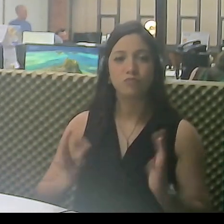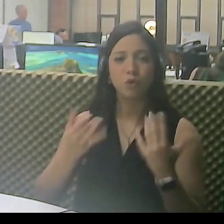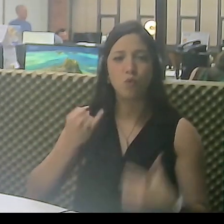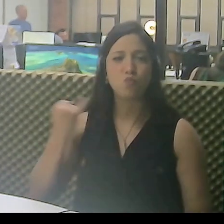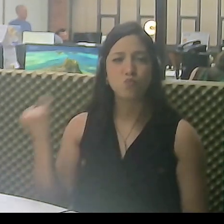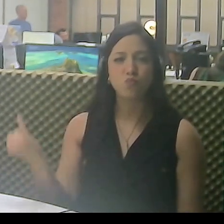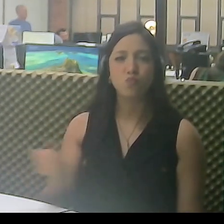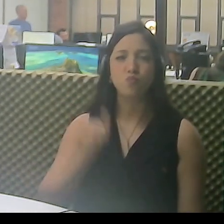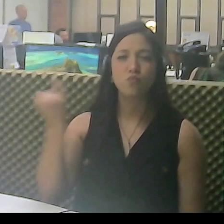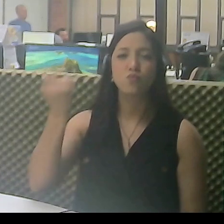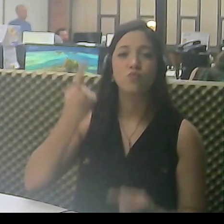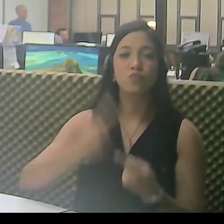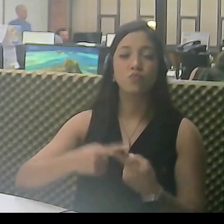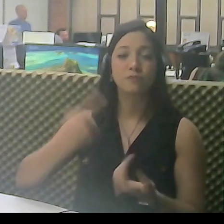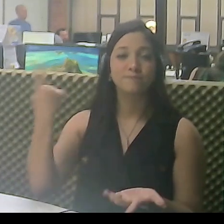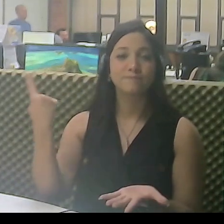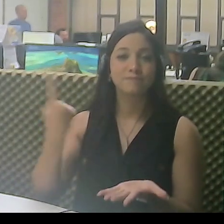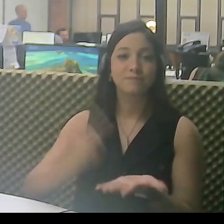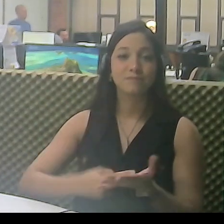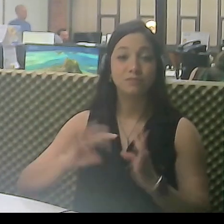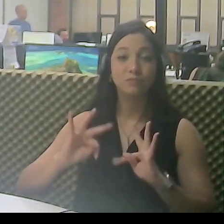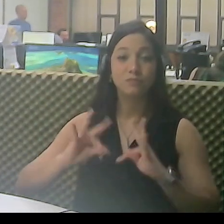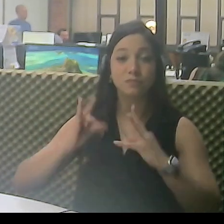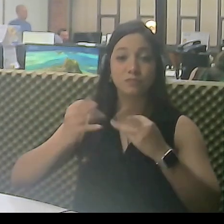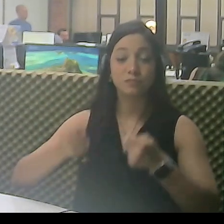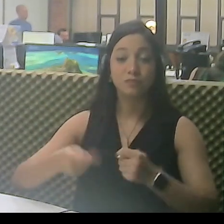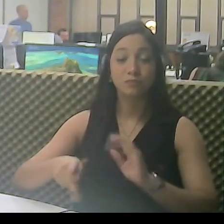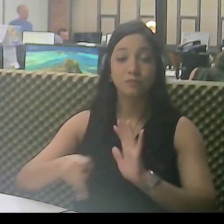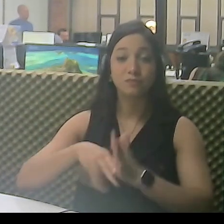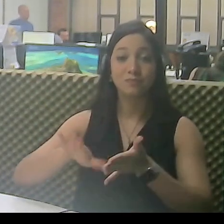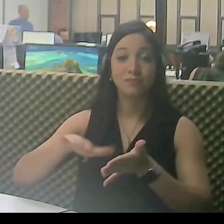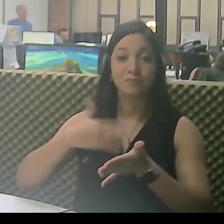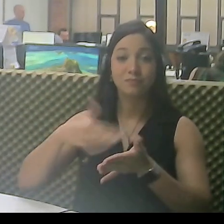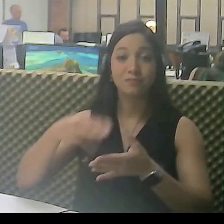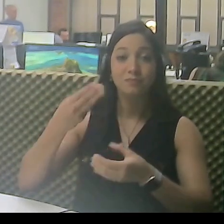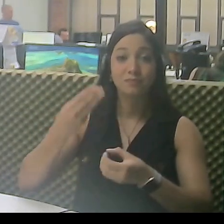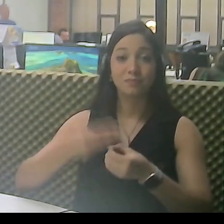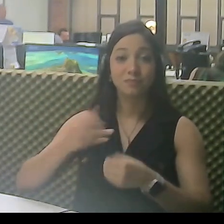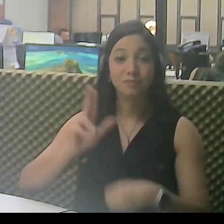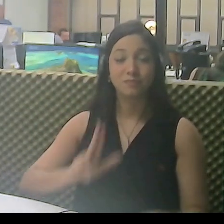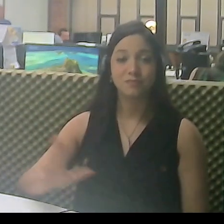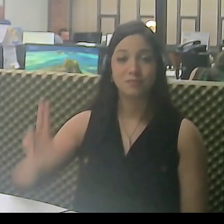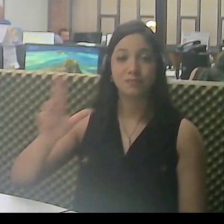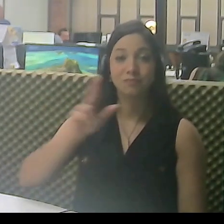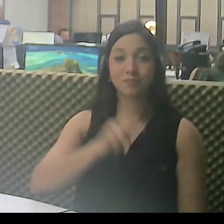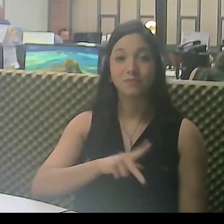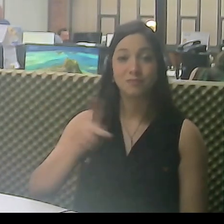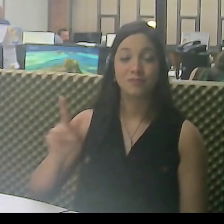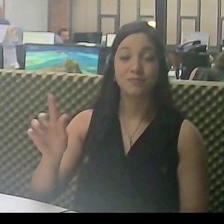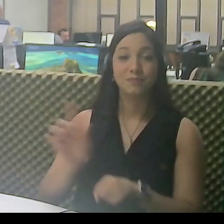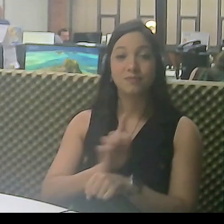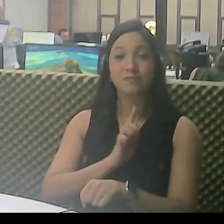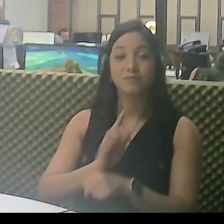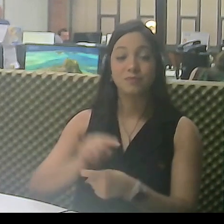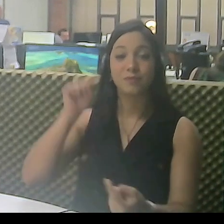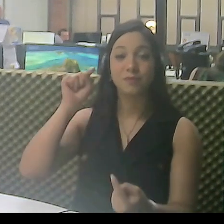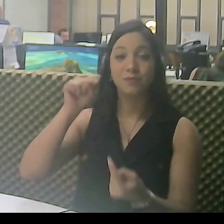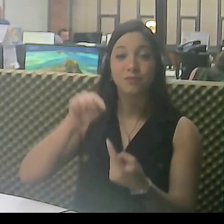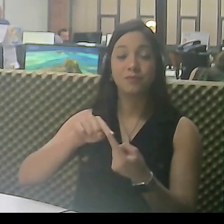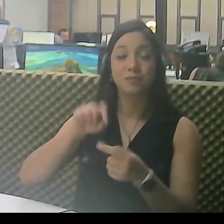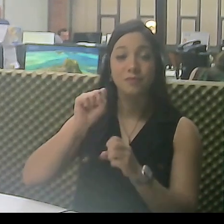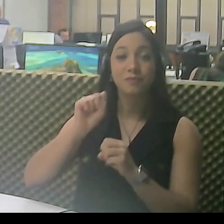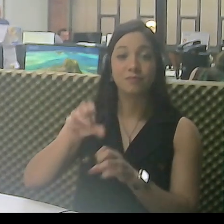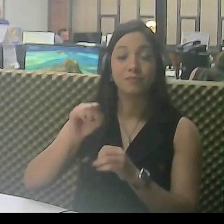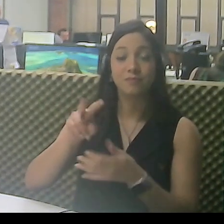porque mostra o compromisso de todas daqui da Secretaria de Uberlândia e de todos os professores e gestores em prol da